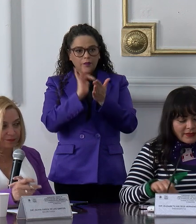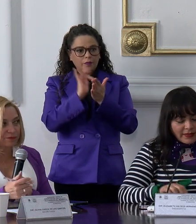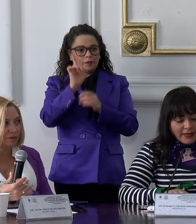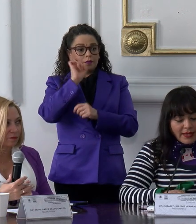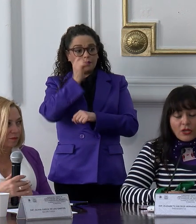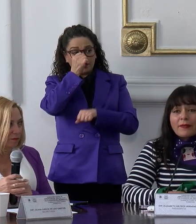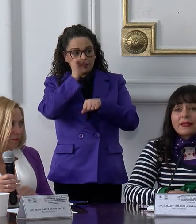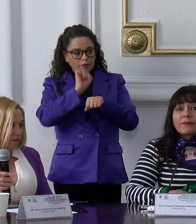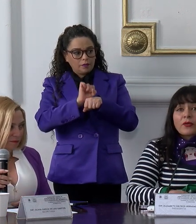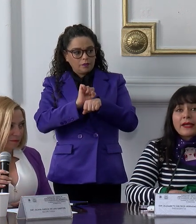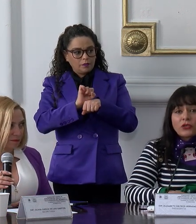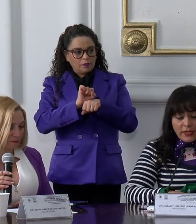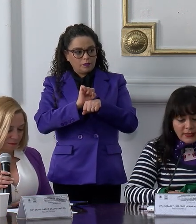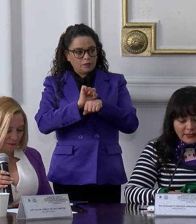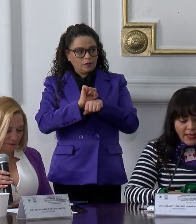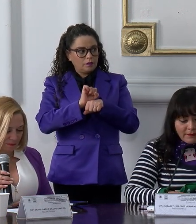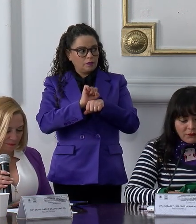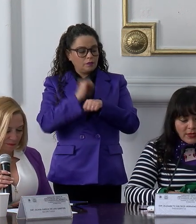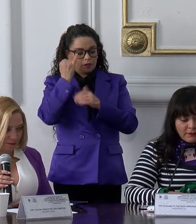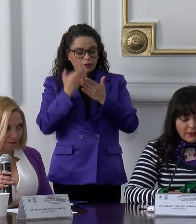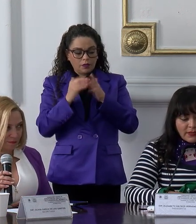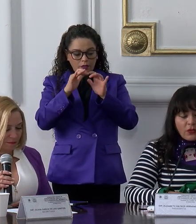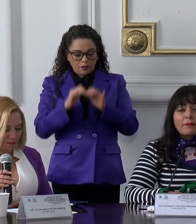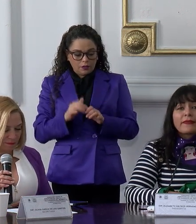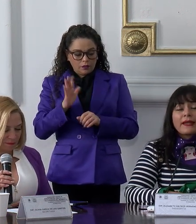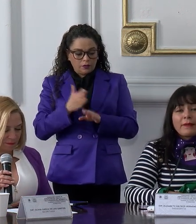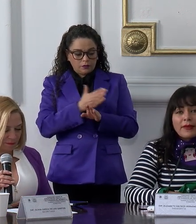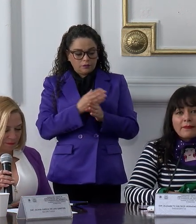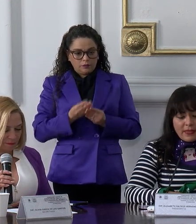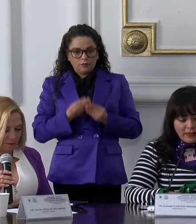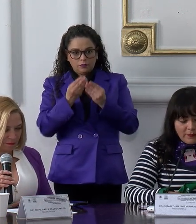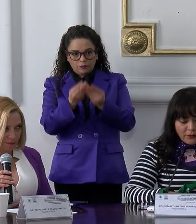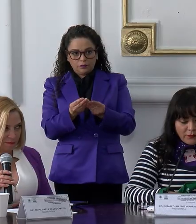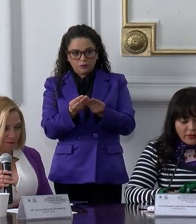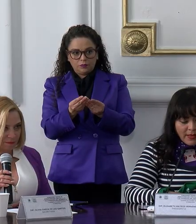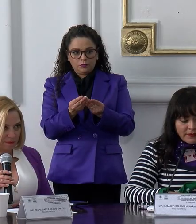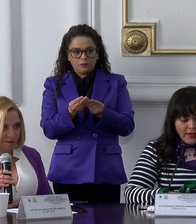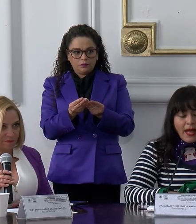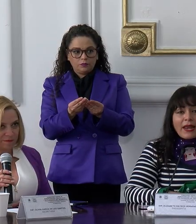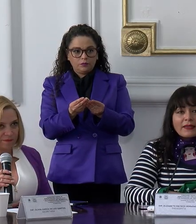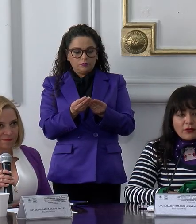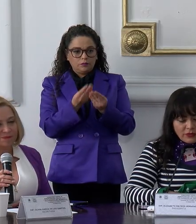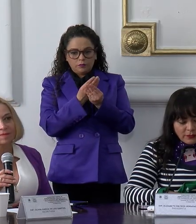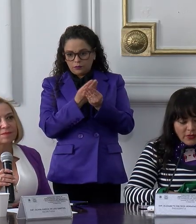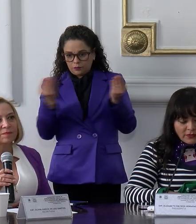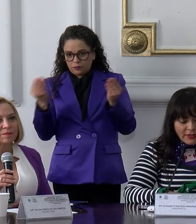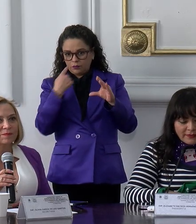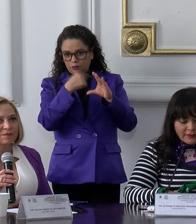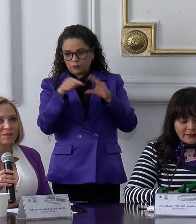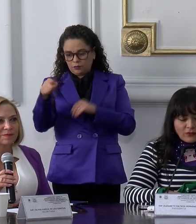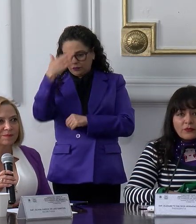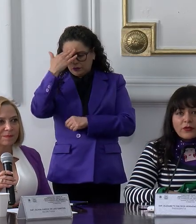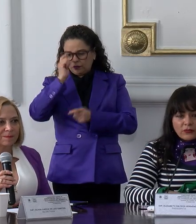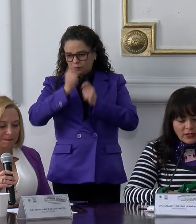diputada secretaria. Toda vez que el proyecto de dictamen fue remitido de manera previa en tiempo y forma a las y los diputados